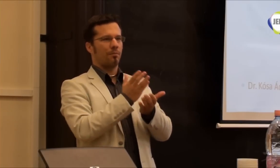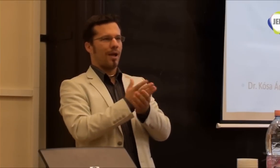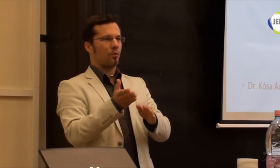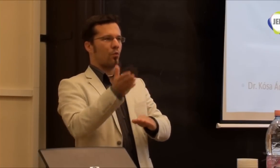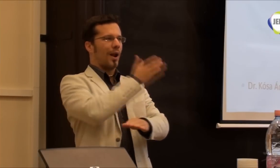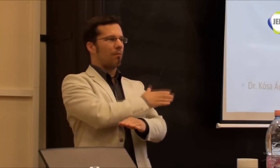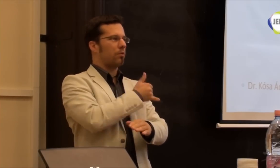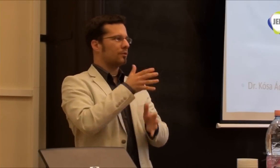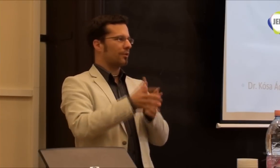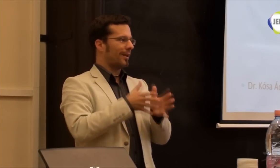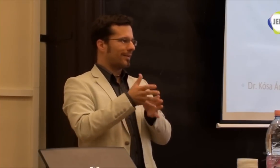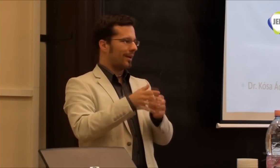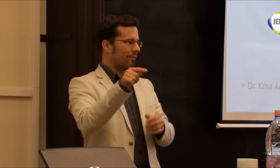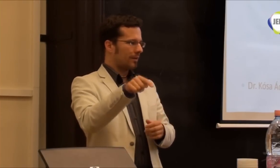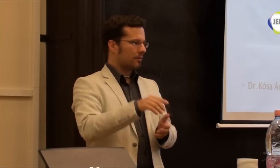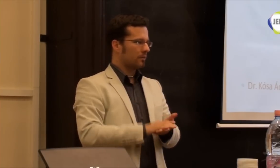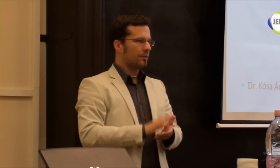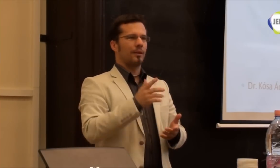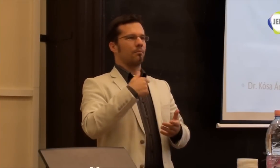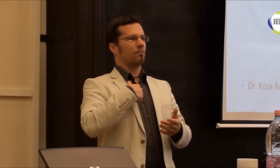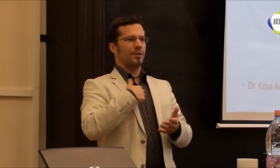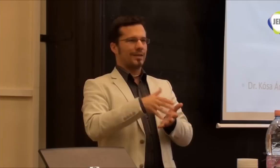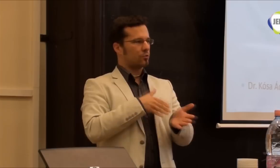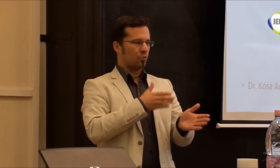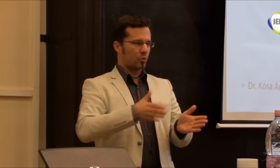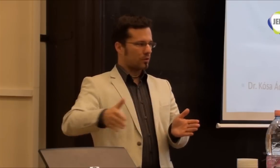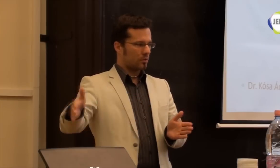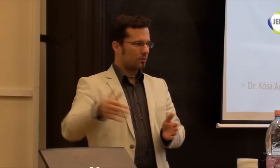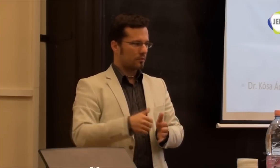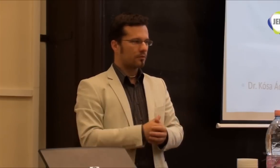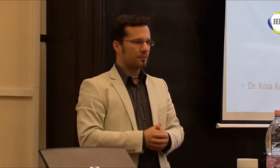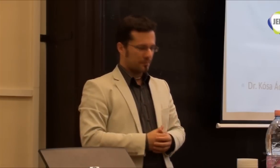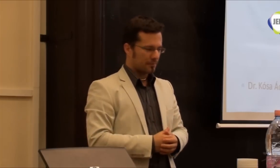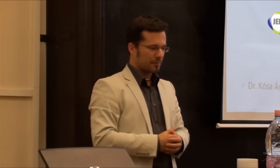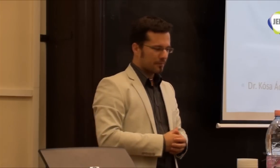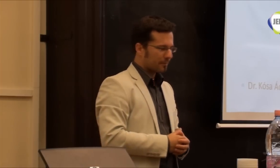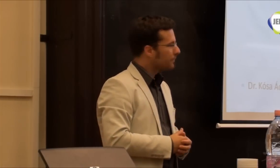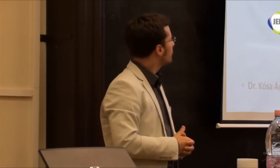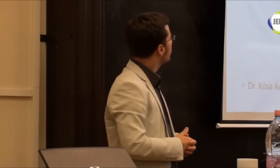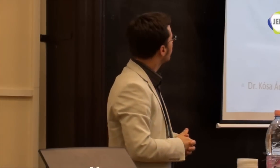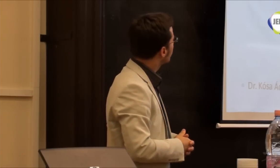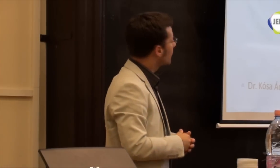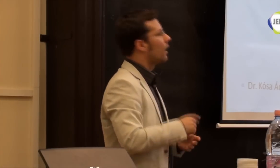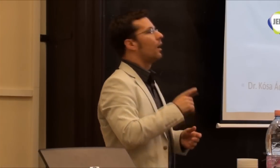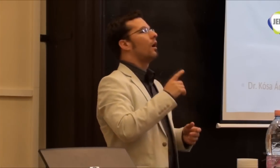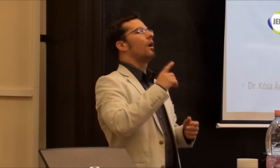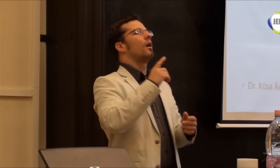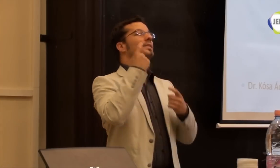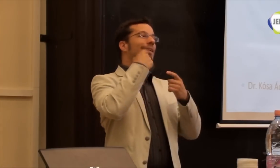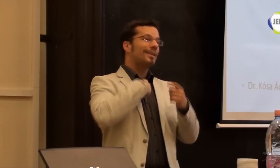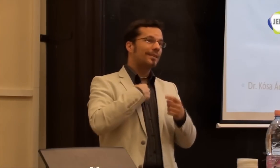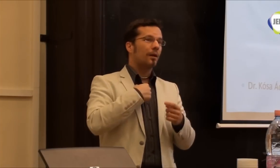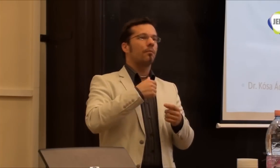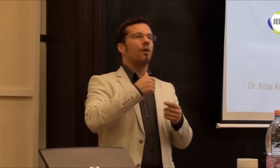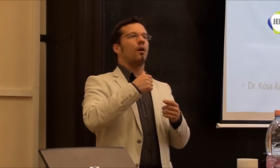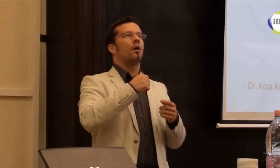idegenvezetésénél a tolmács jelnyelvet használ. Nem mi kezdtük a jelnyelv használatot a